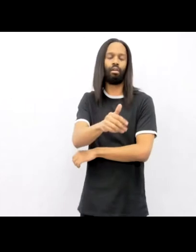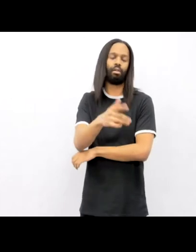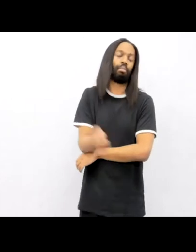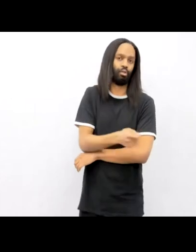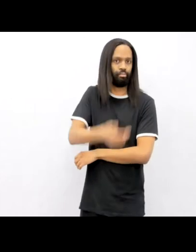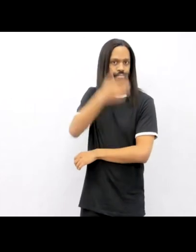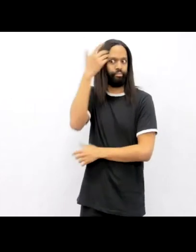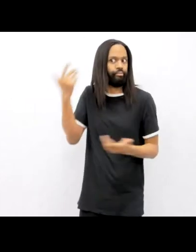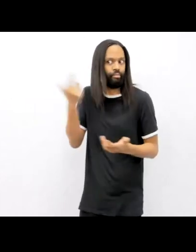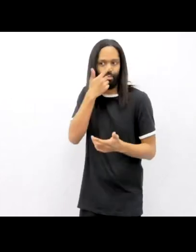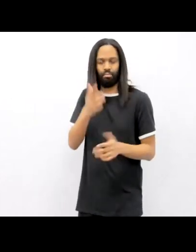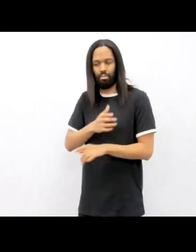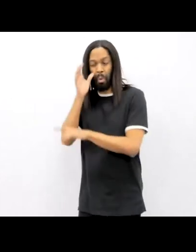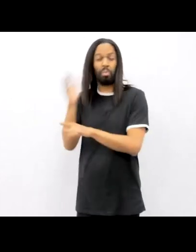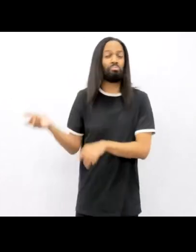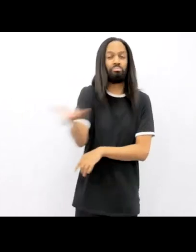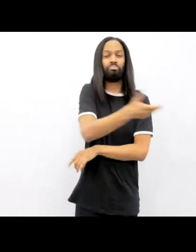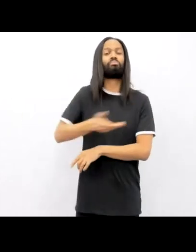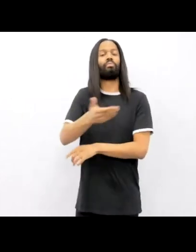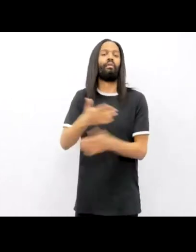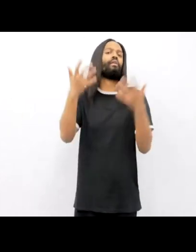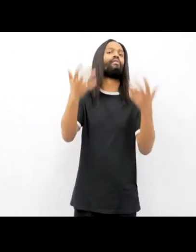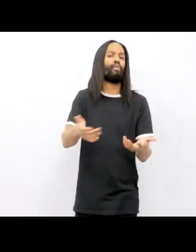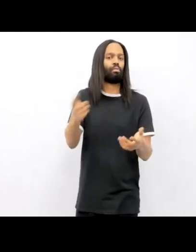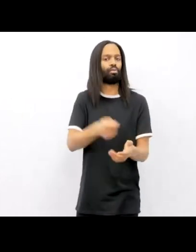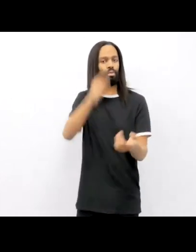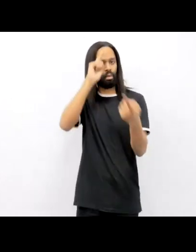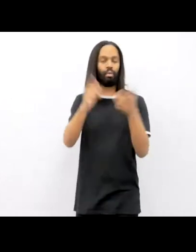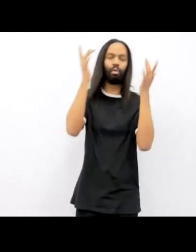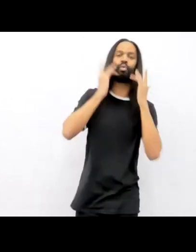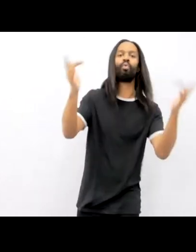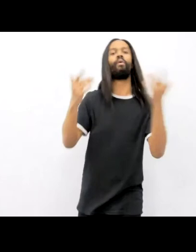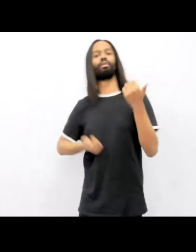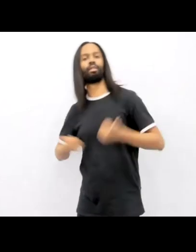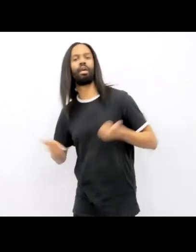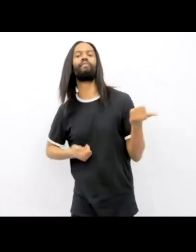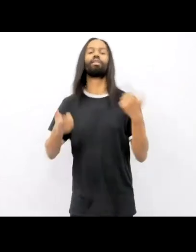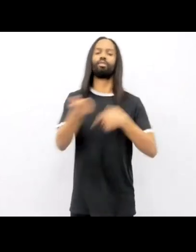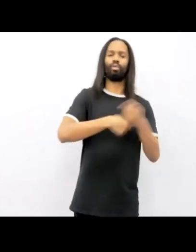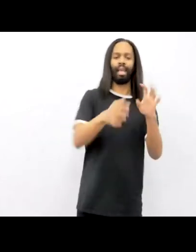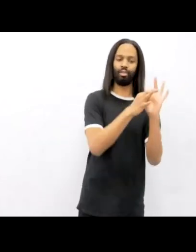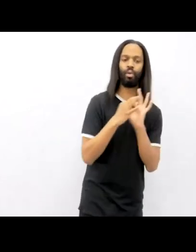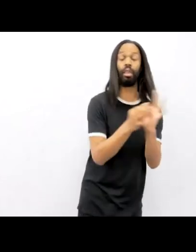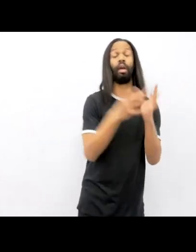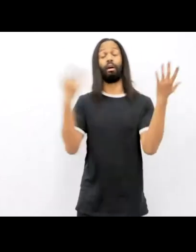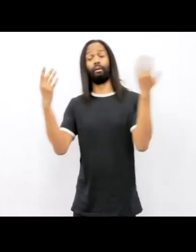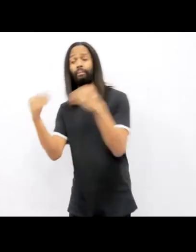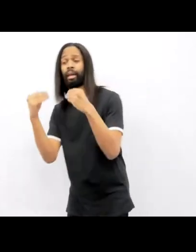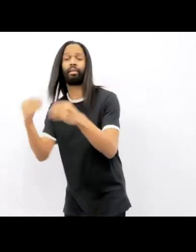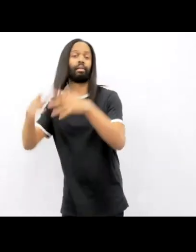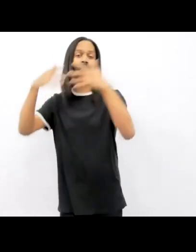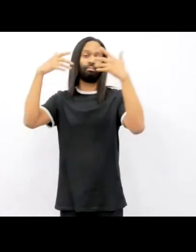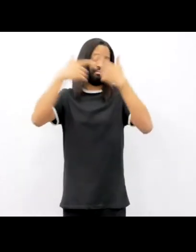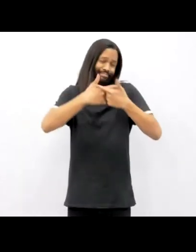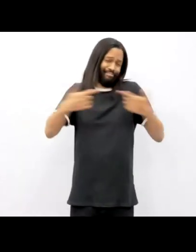attendez d'un quartier comme celui-ci en termes d'offres culturelles,'offres de services, d'économie solidaire, de commerce, de vie économique, à vous de